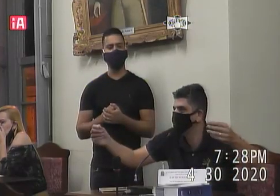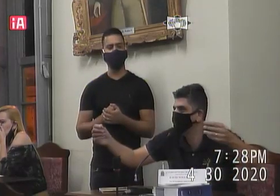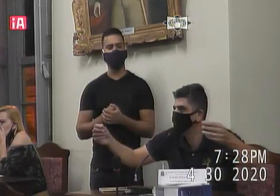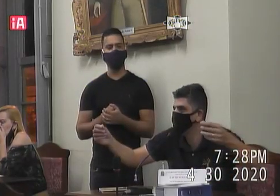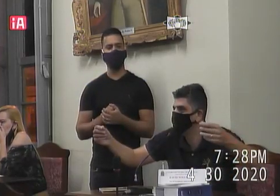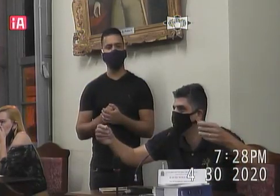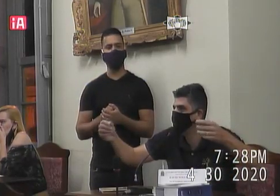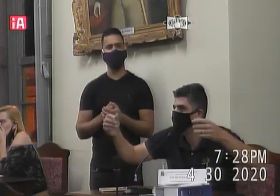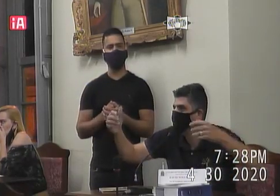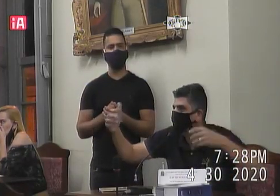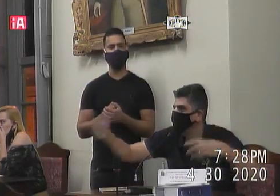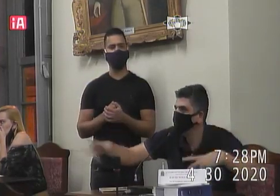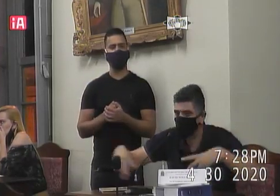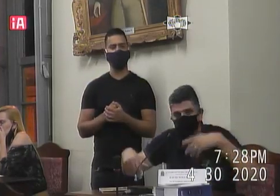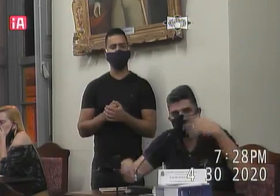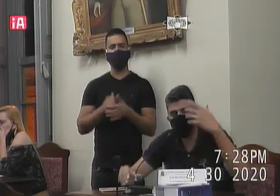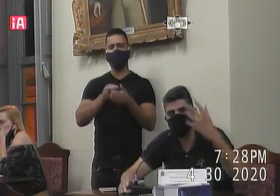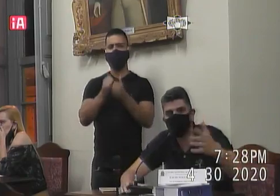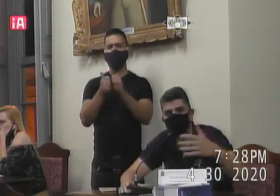do